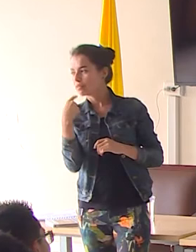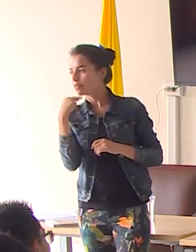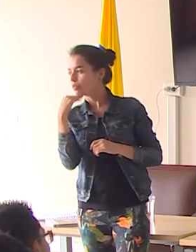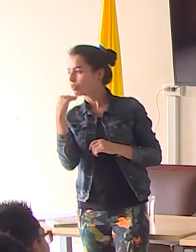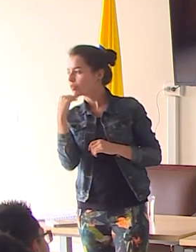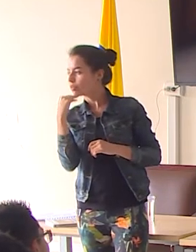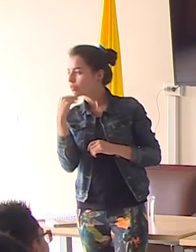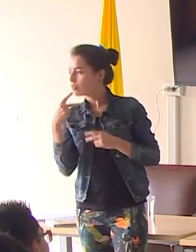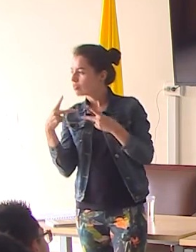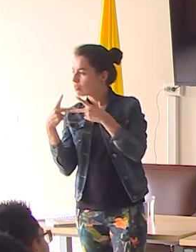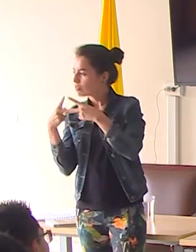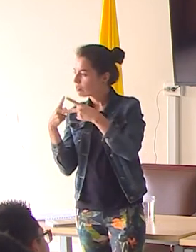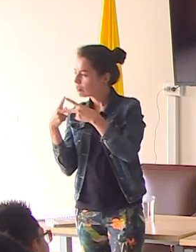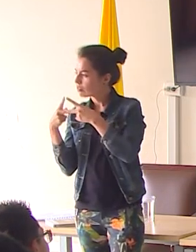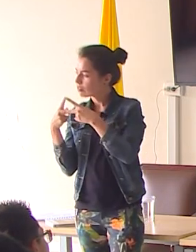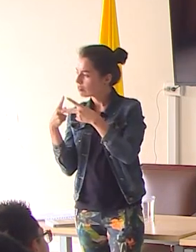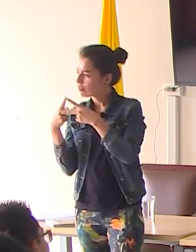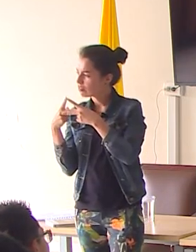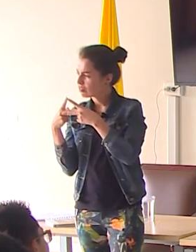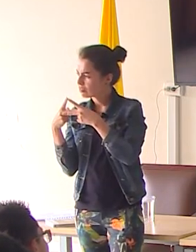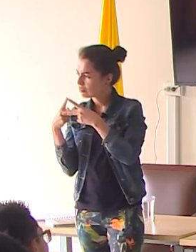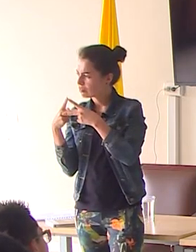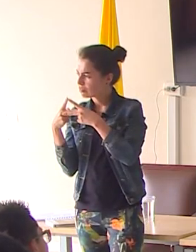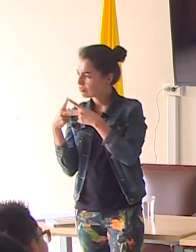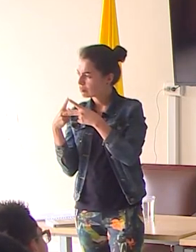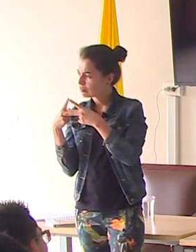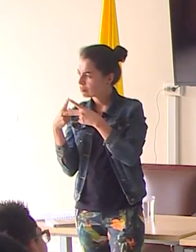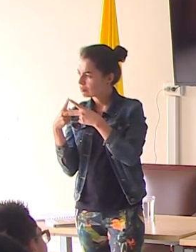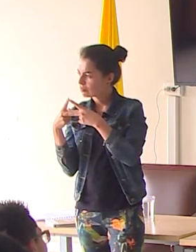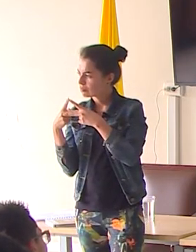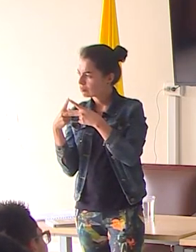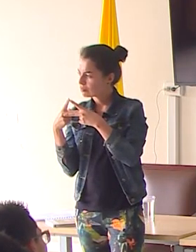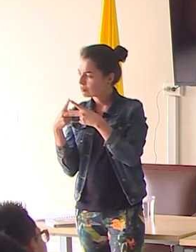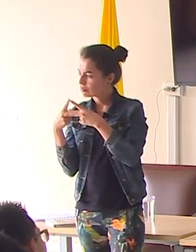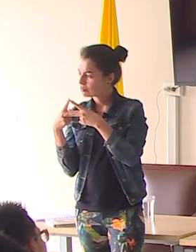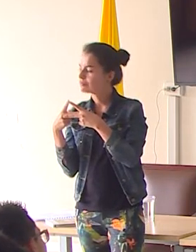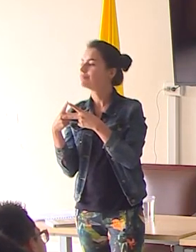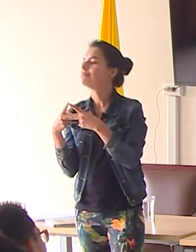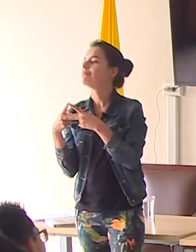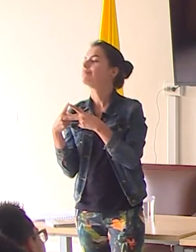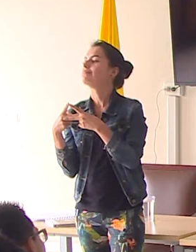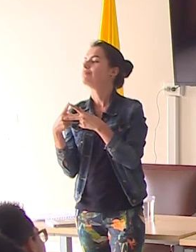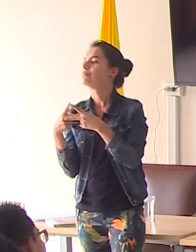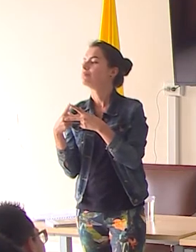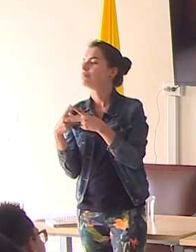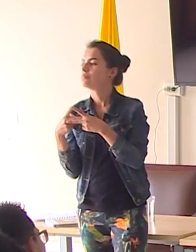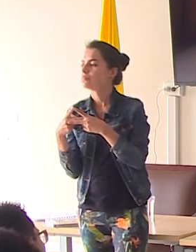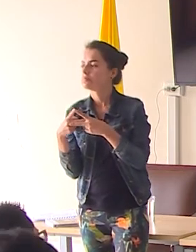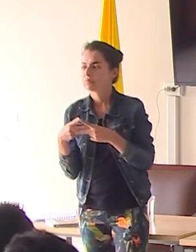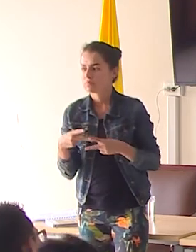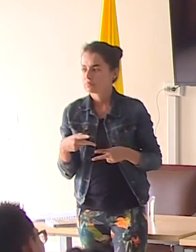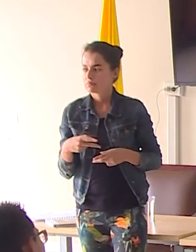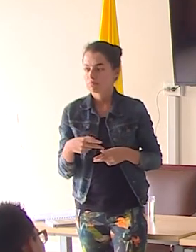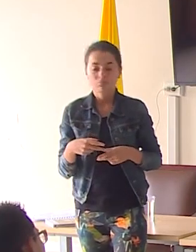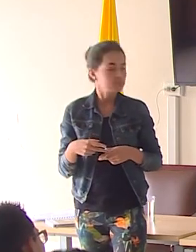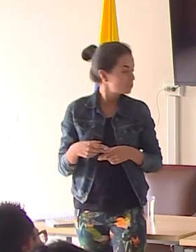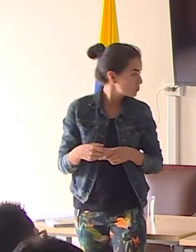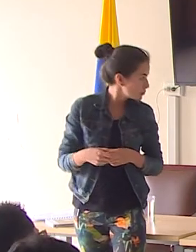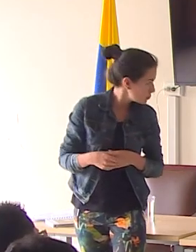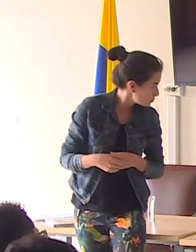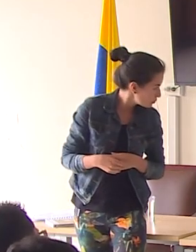los puntos de tratamiento de aguas negras pero esos puntos de tratamiento realmente son muy pequeños a tienen realmente escalas muy pequeñas